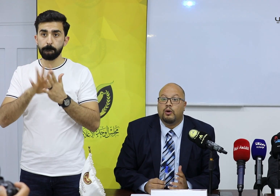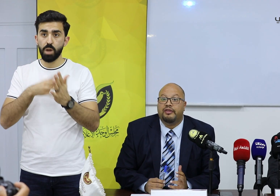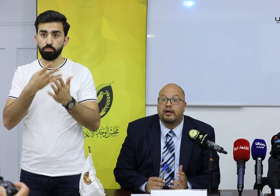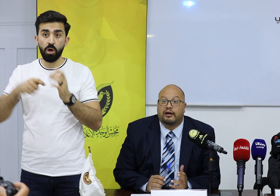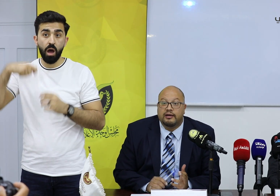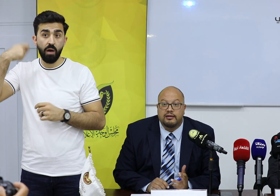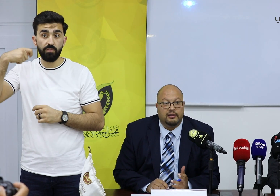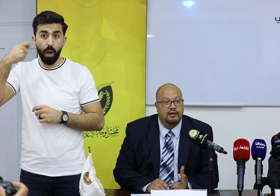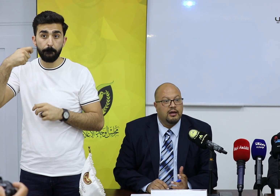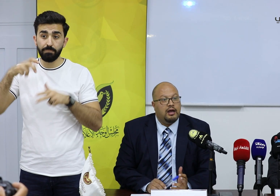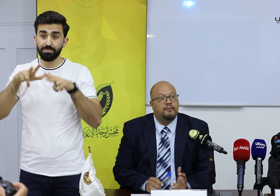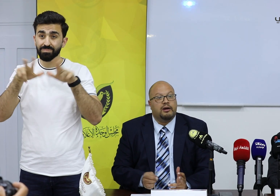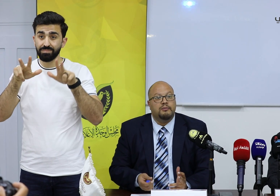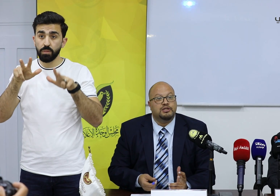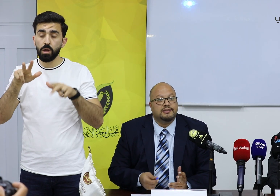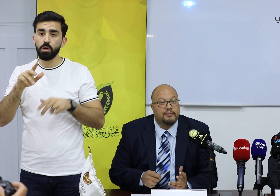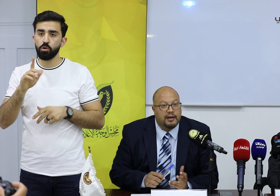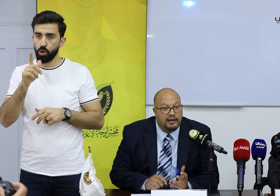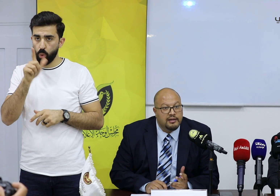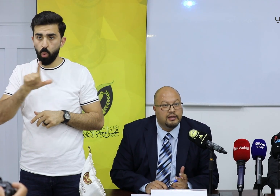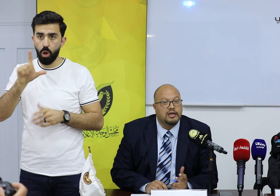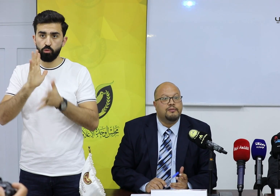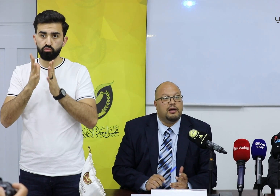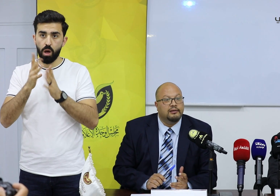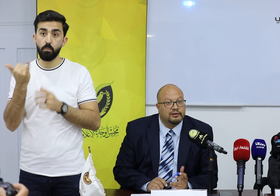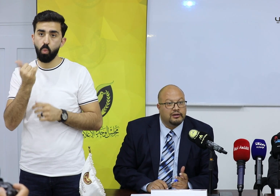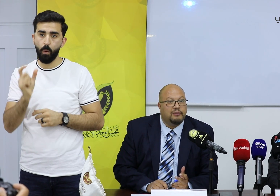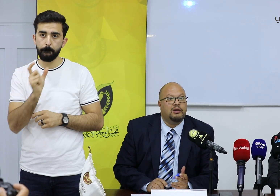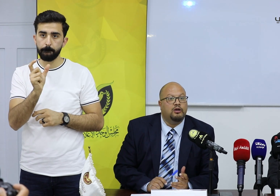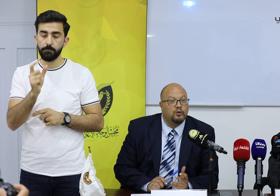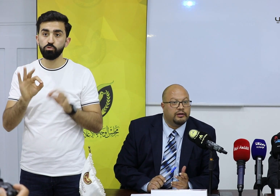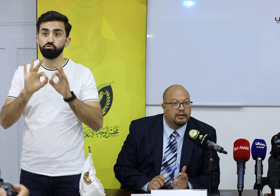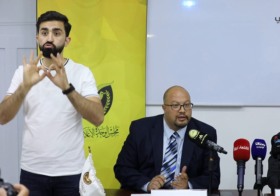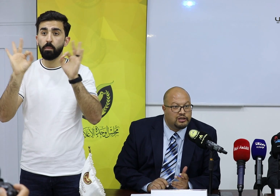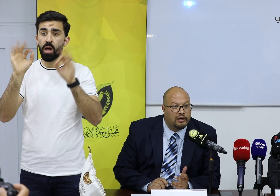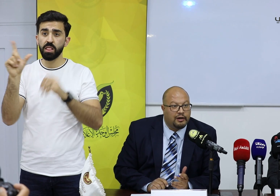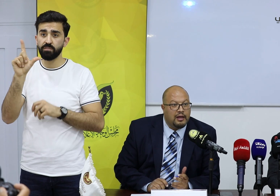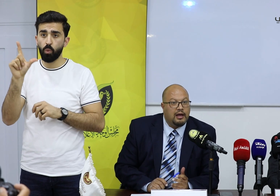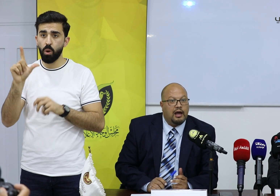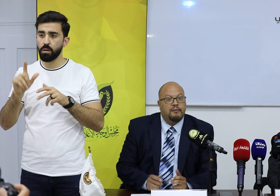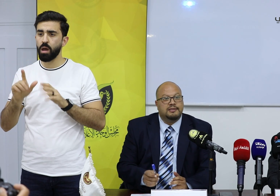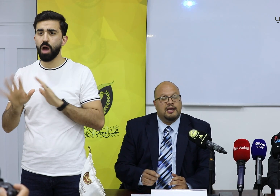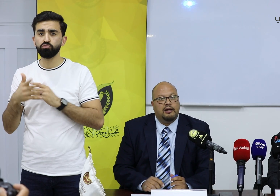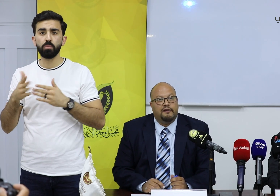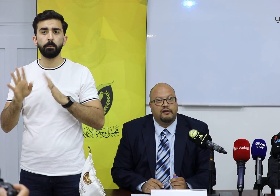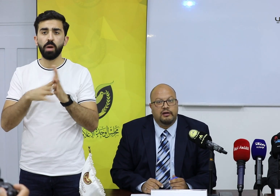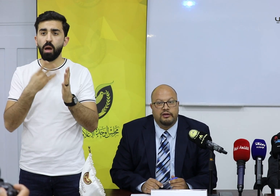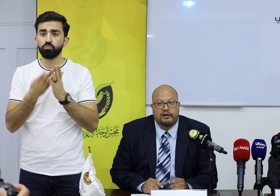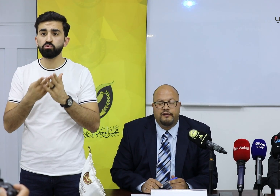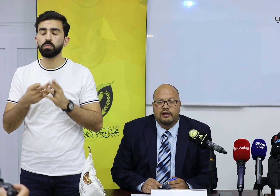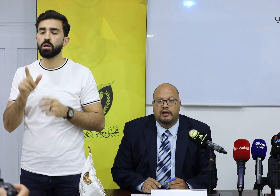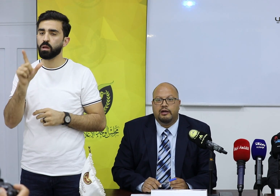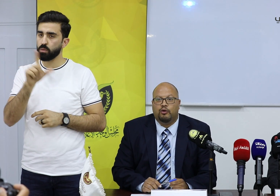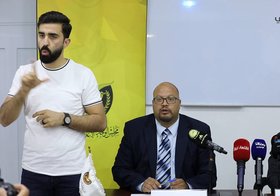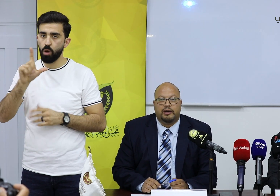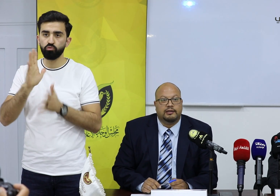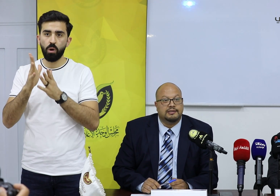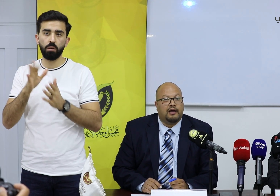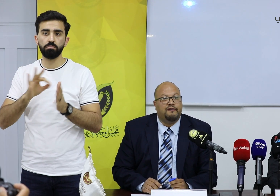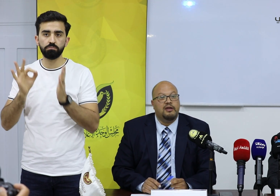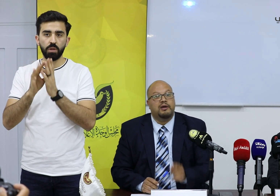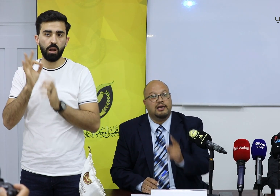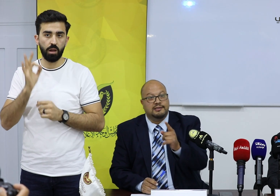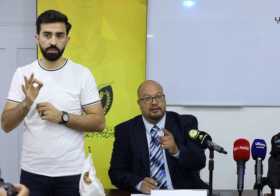الأفلام الوثائقية البرامج الصباحية يجب أن تتضمن لغة الإشارة. أمس أنا لفت نظري في إحدى